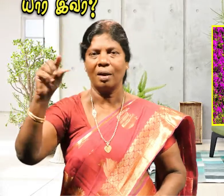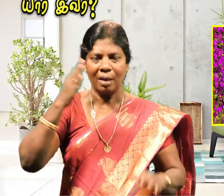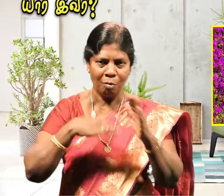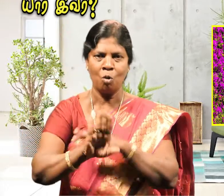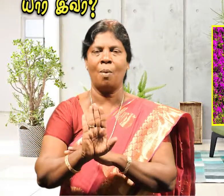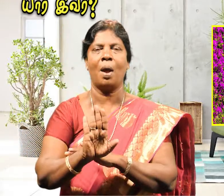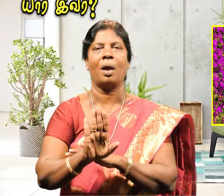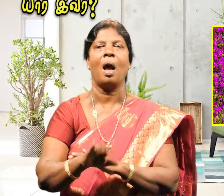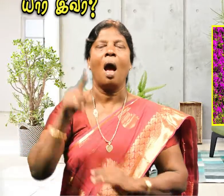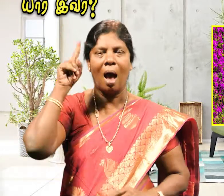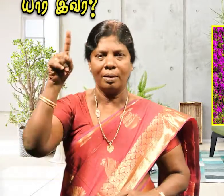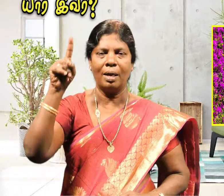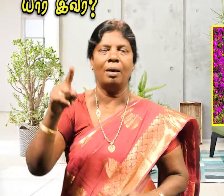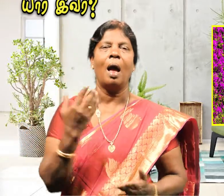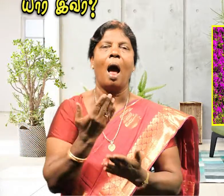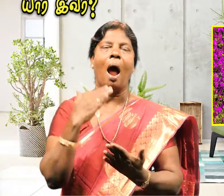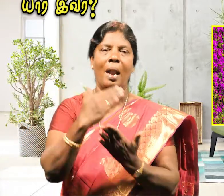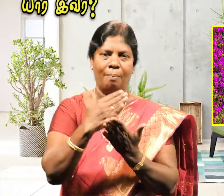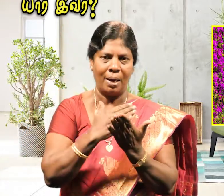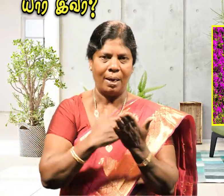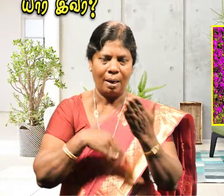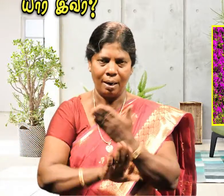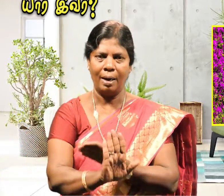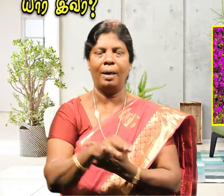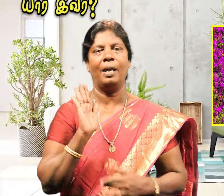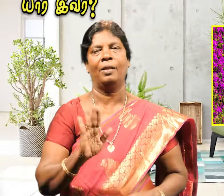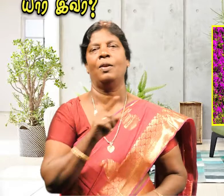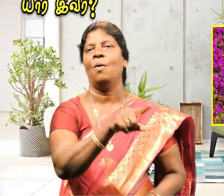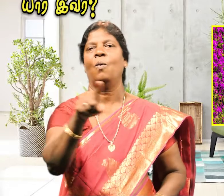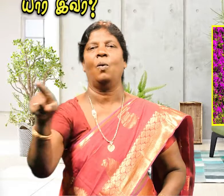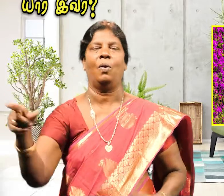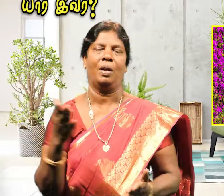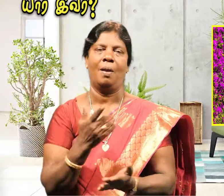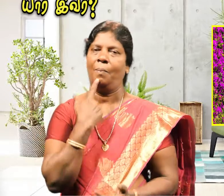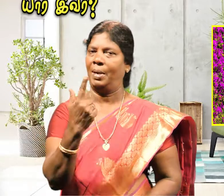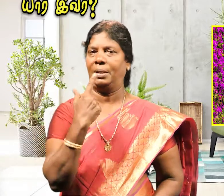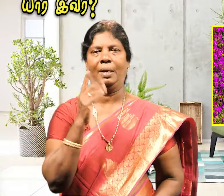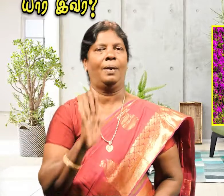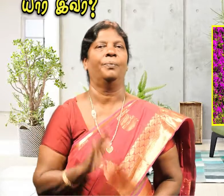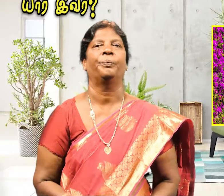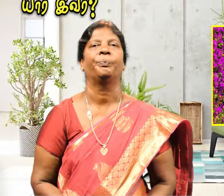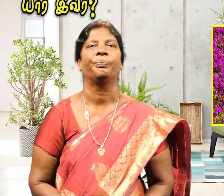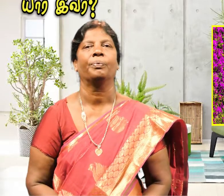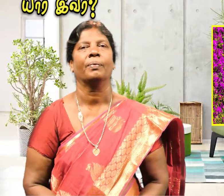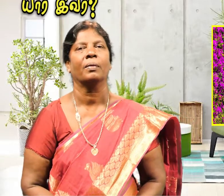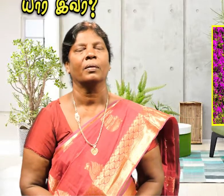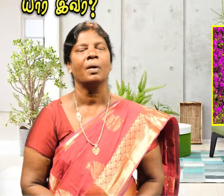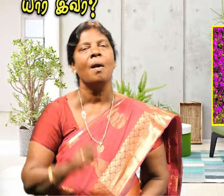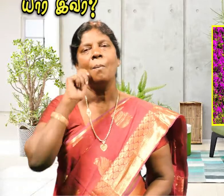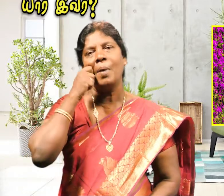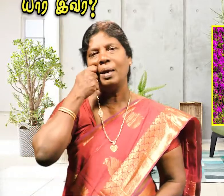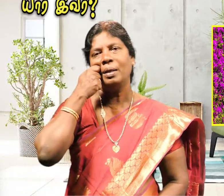கடவுளுடைய வார்த்தையிலிருந்து, அதன் அடிப்படையிலிருந்து நான் உங்களோடு கூட இதை பேச விரும்புகிறேன்.